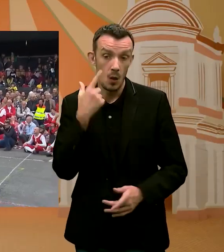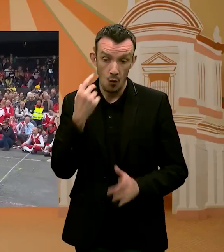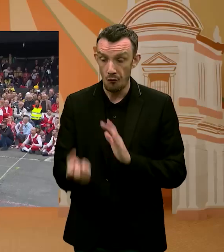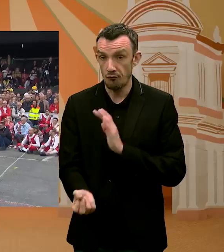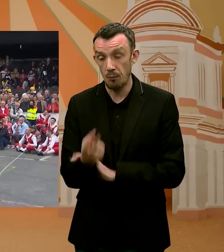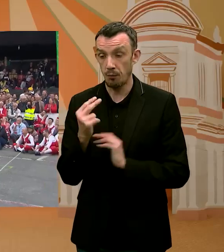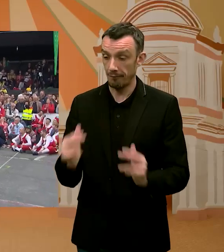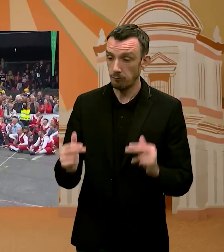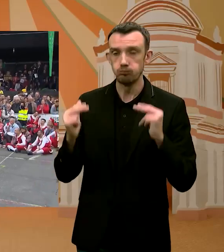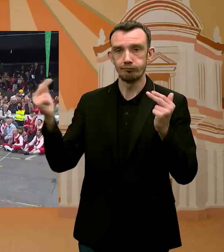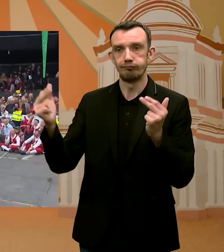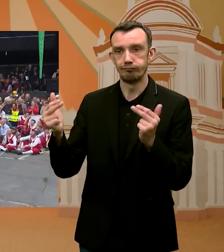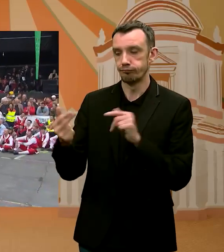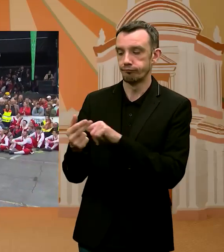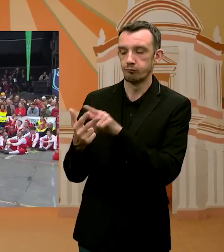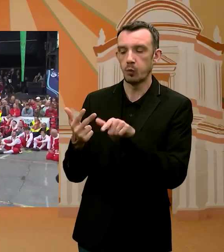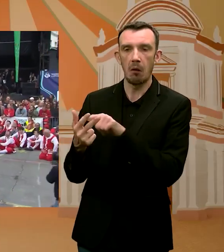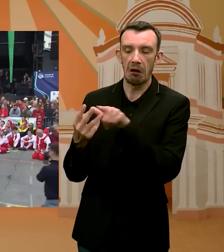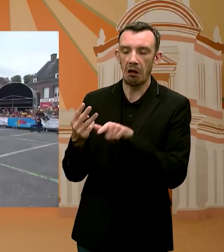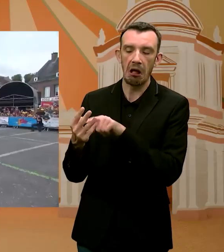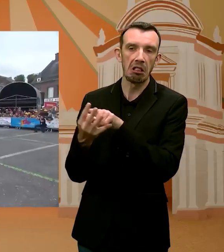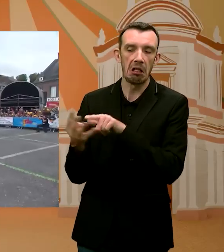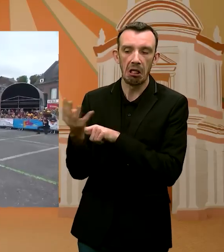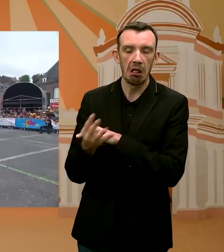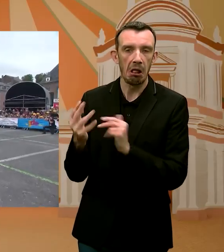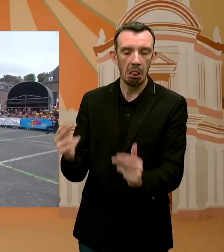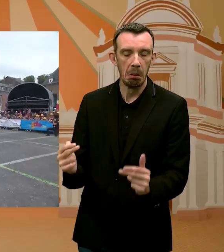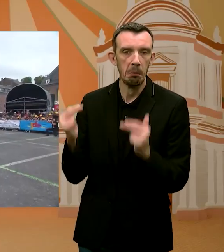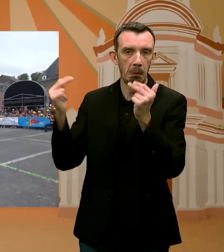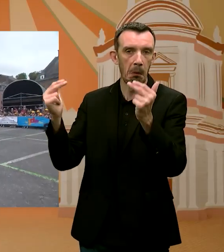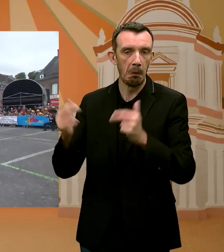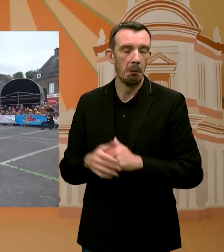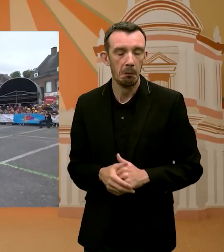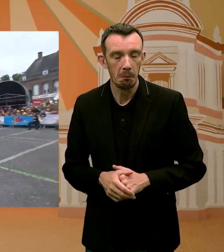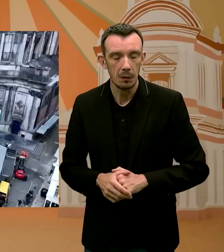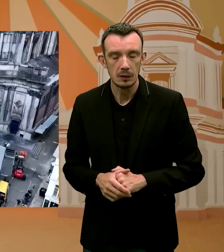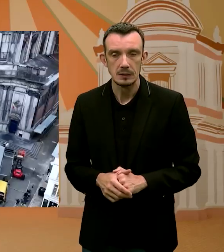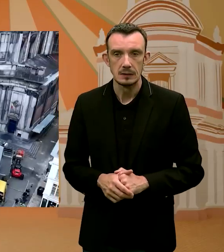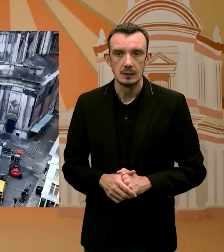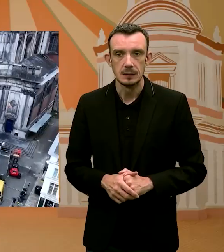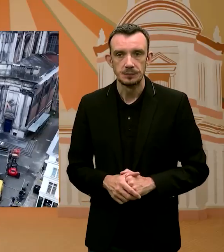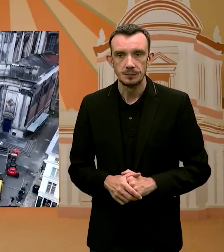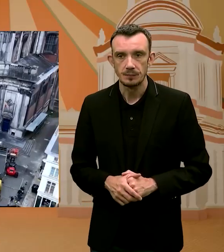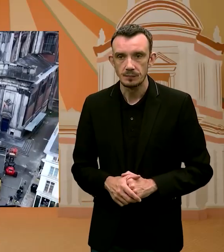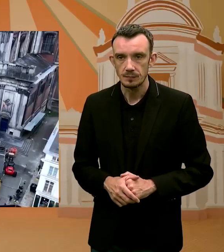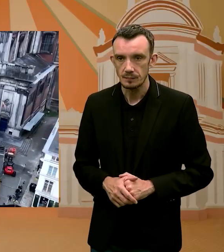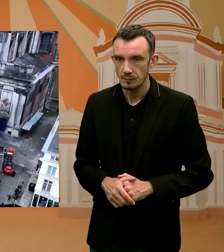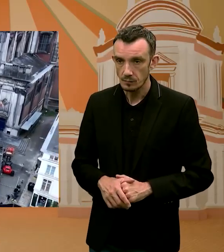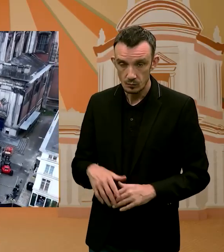C'est un quatuor final assez incroyable, prestigieux pour une fin de joute qui